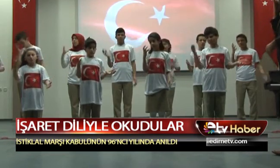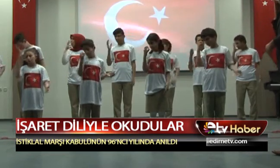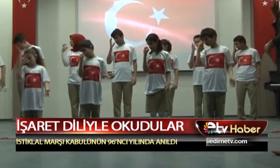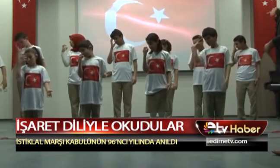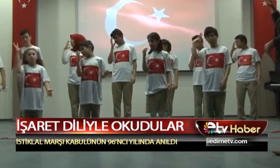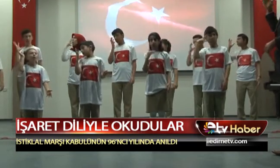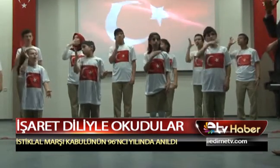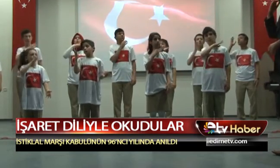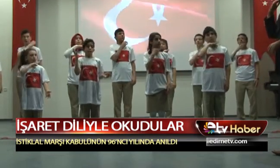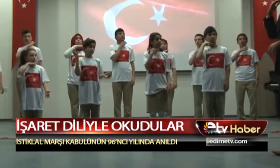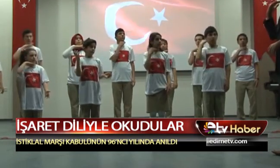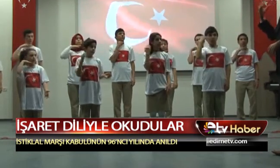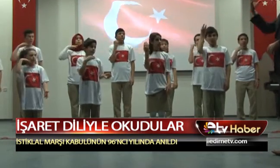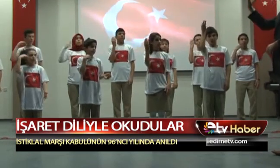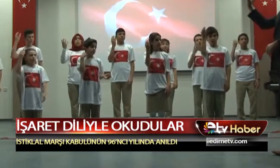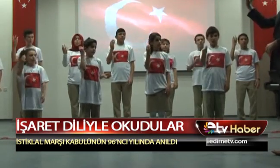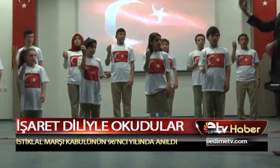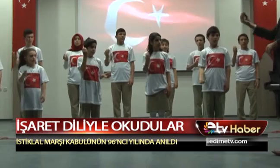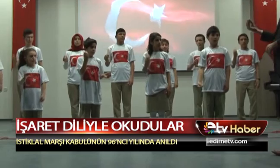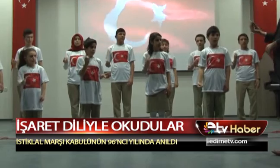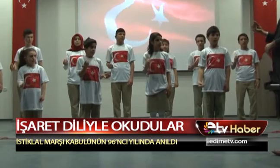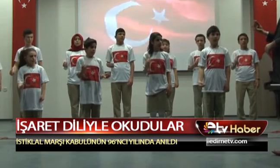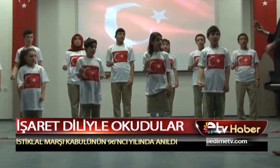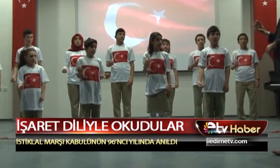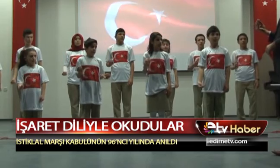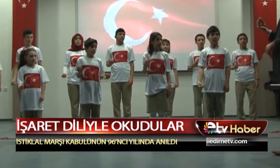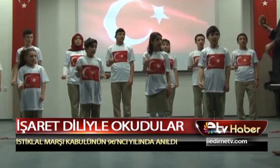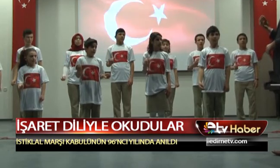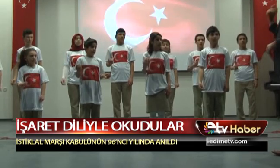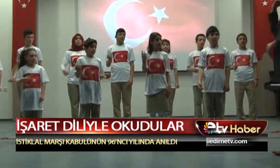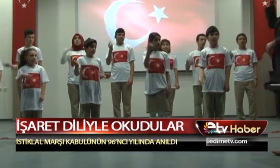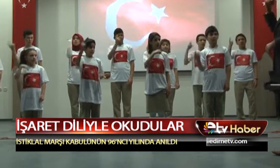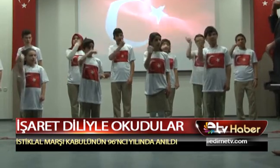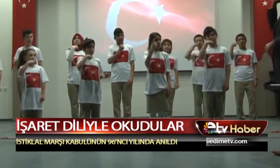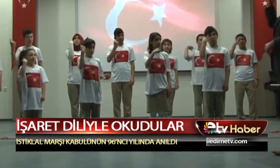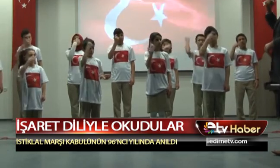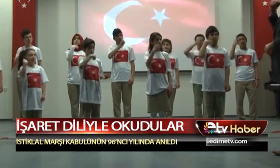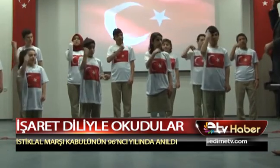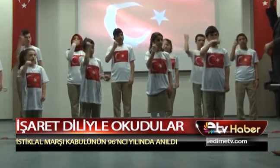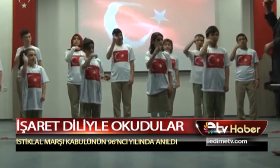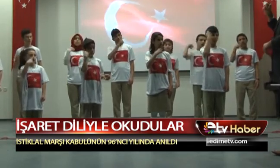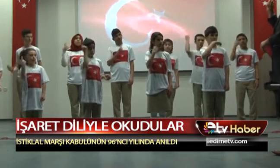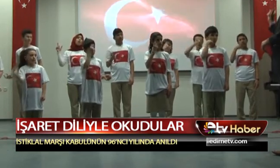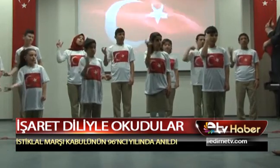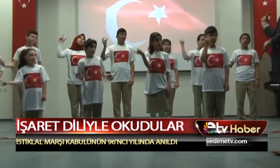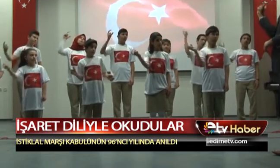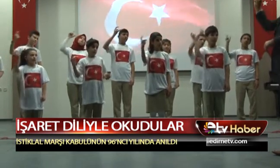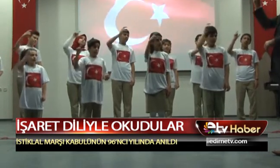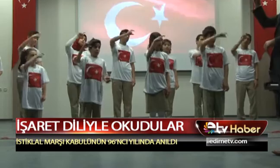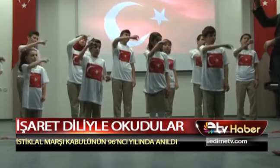İşitme engelli öğrenciler, koro şefi ve öğretmen Osman Taştan'ın yönetiminde İstiklal Marşı'na işaret diliyle okudu. Programa katılanlar